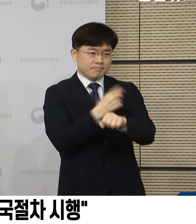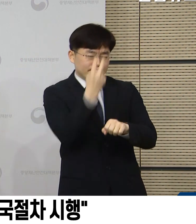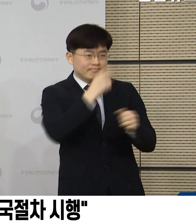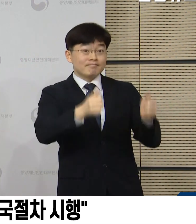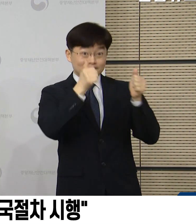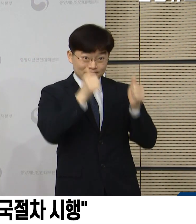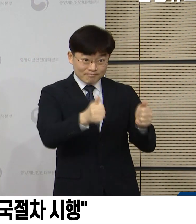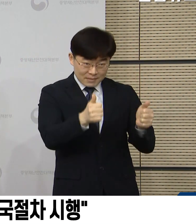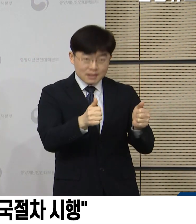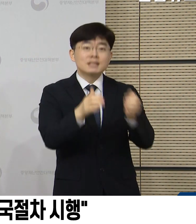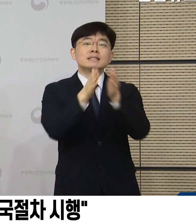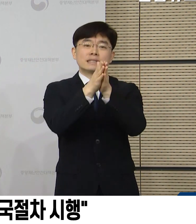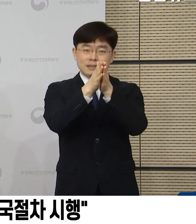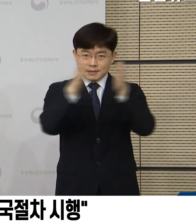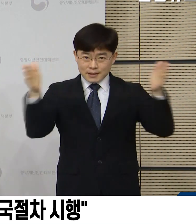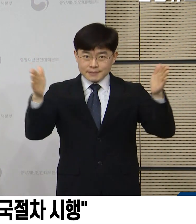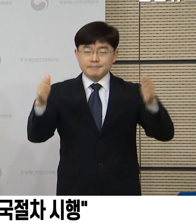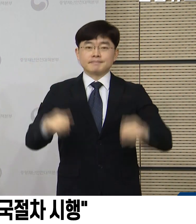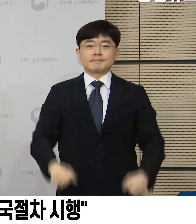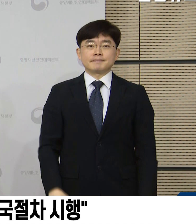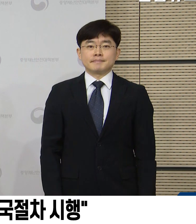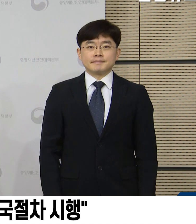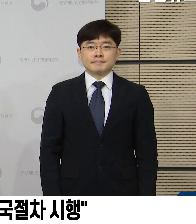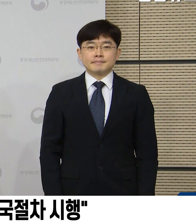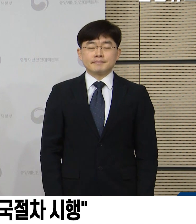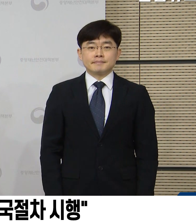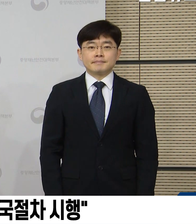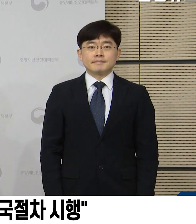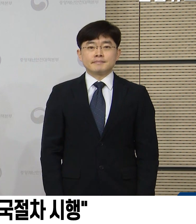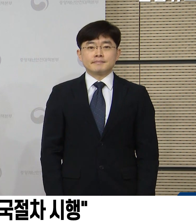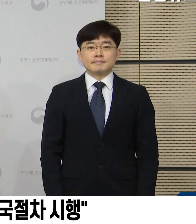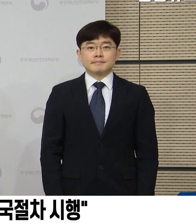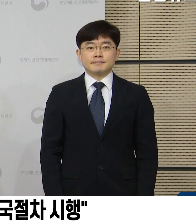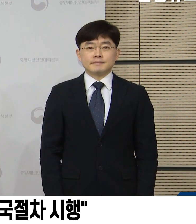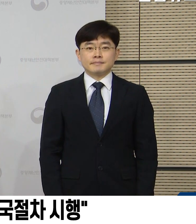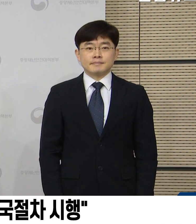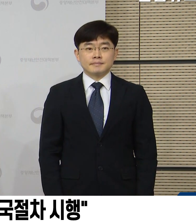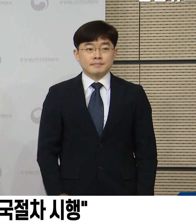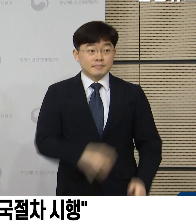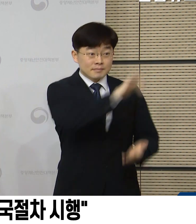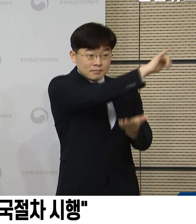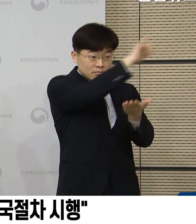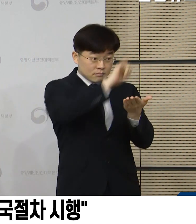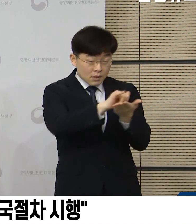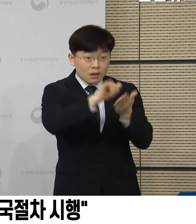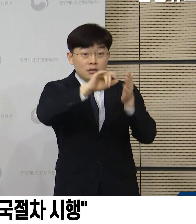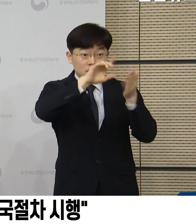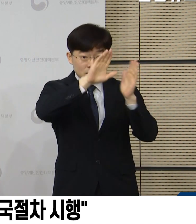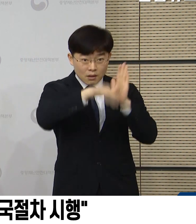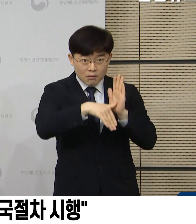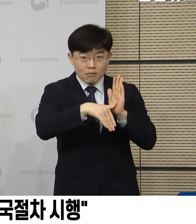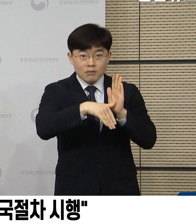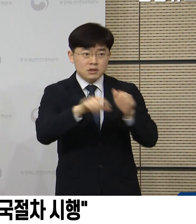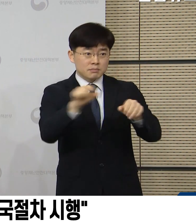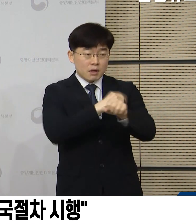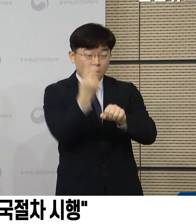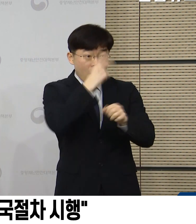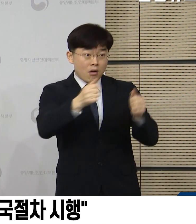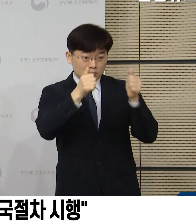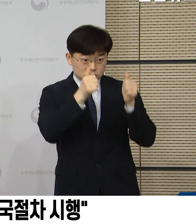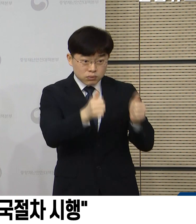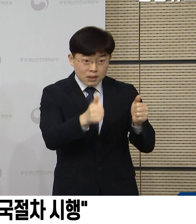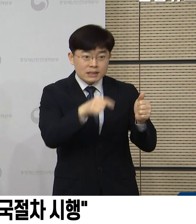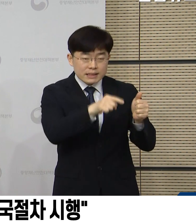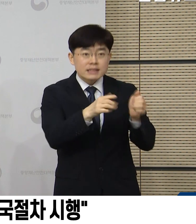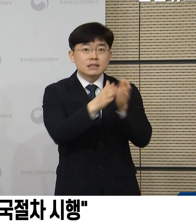절차를 확대하여 실시키로 결정하였습니다. 모든 입국자에 대한 특별 입국 절차를